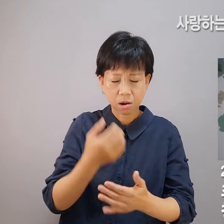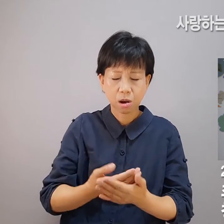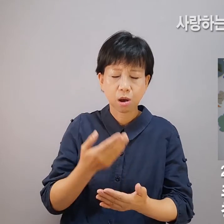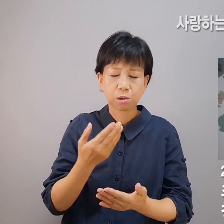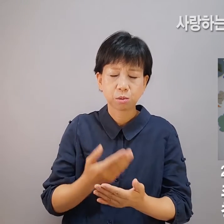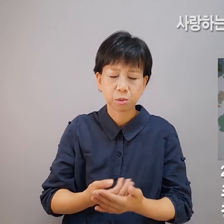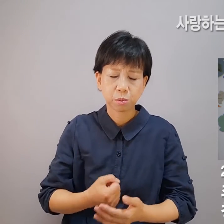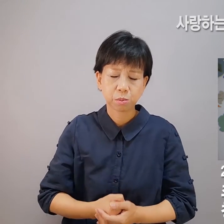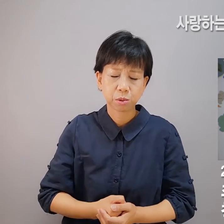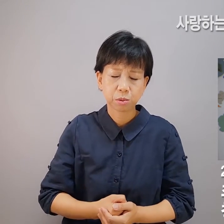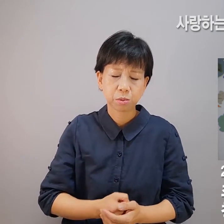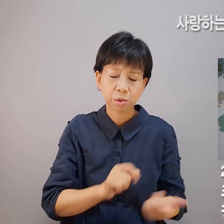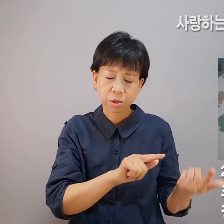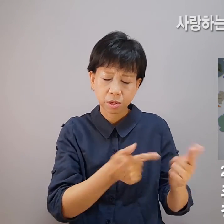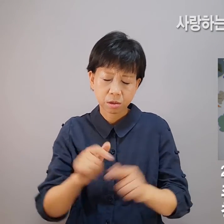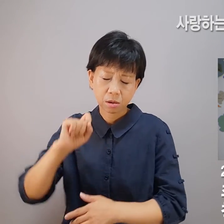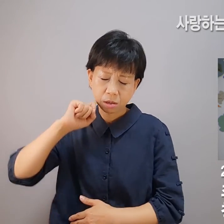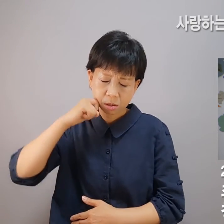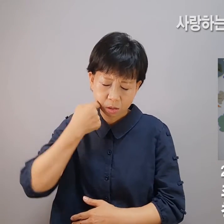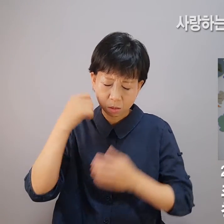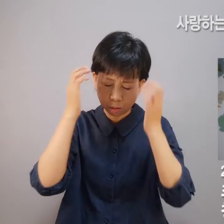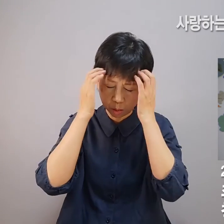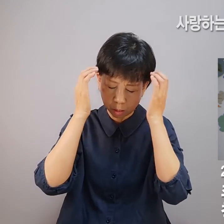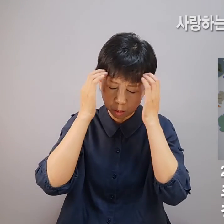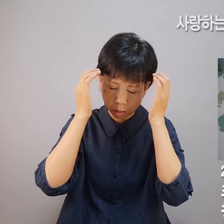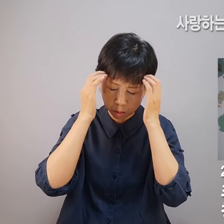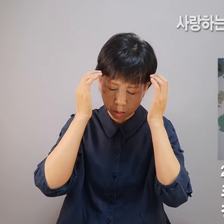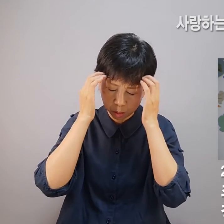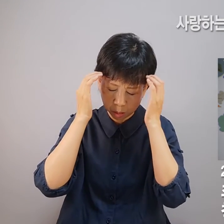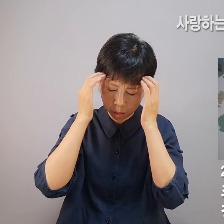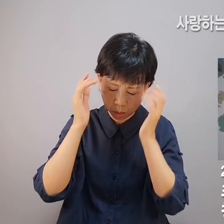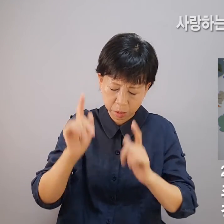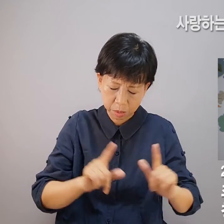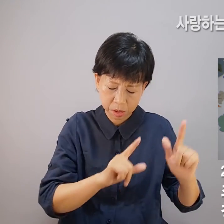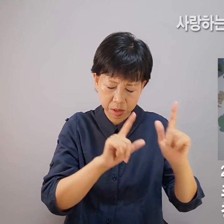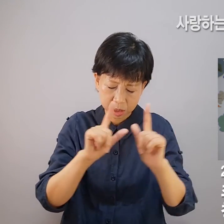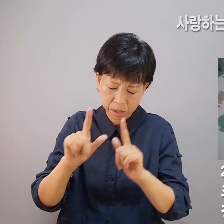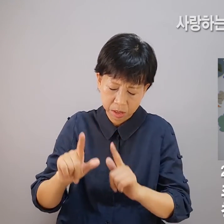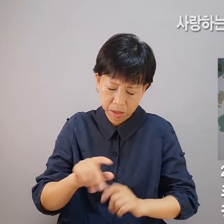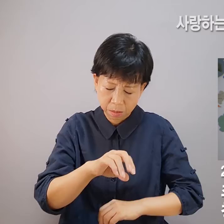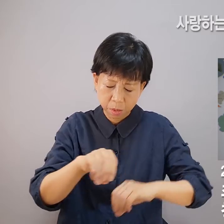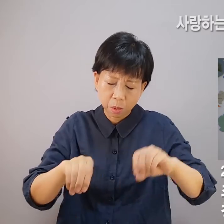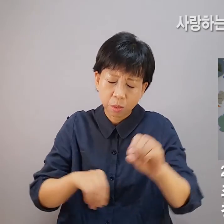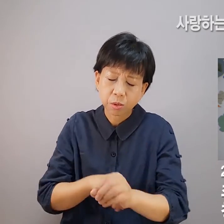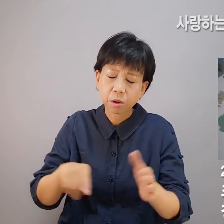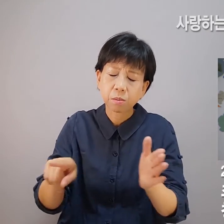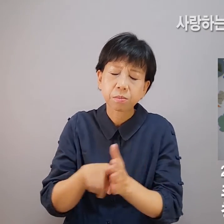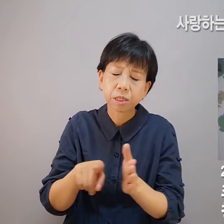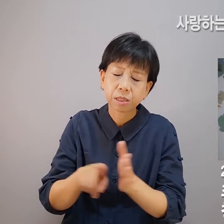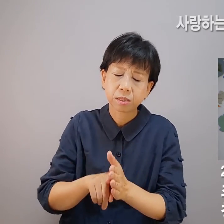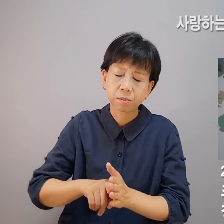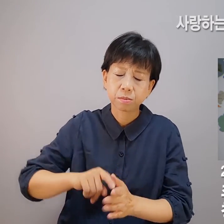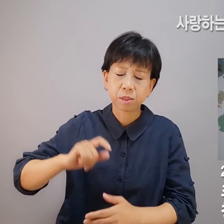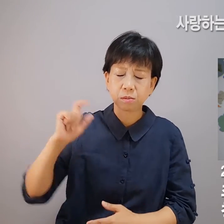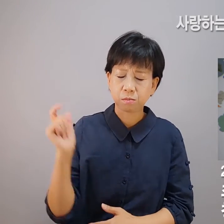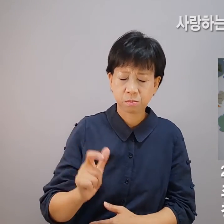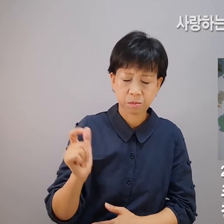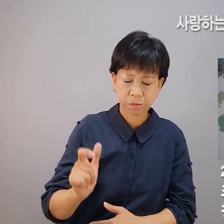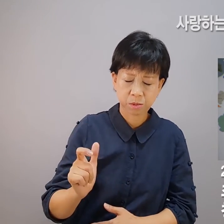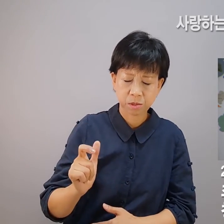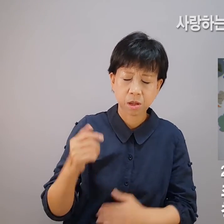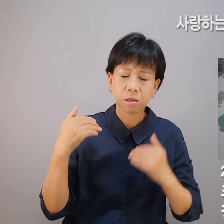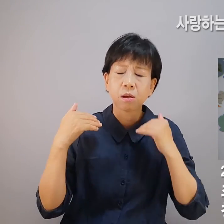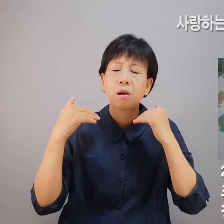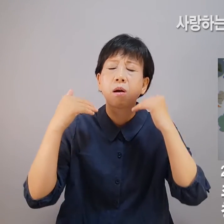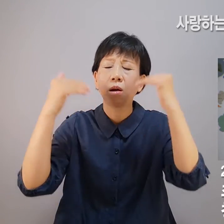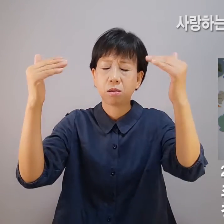주시고 이런저런 어려운 고통의 시간들을 보내면서 오히려 믿음이 잘 다져질 수 있는 우리